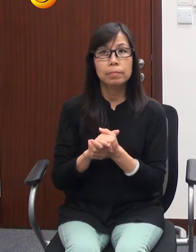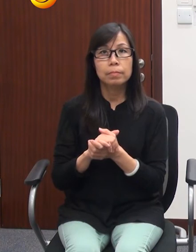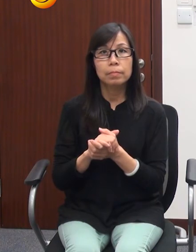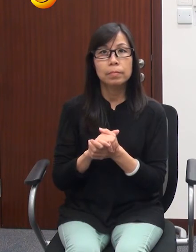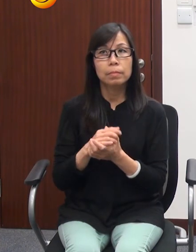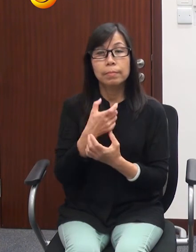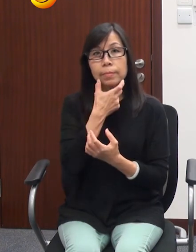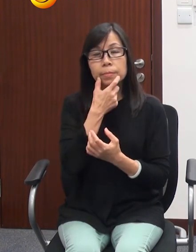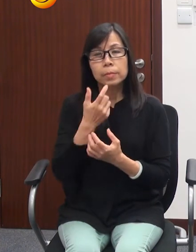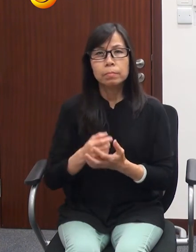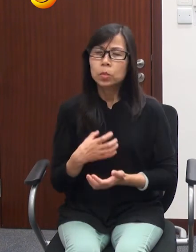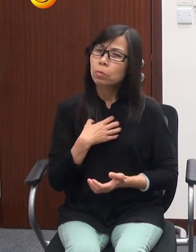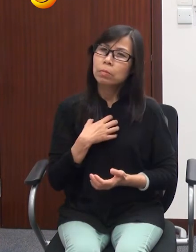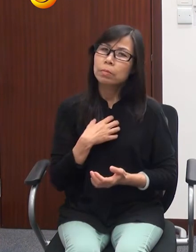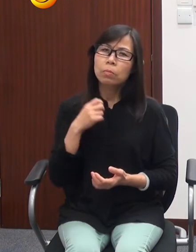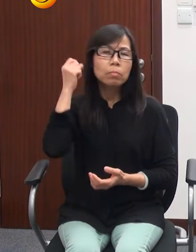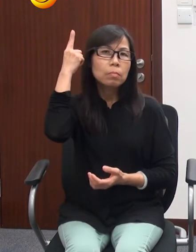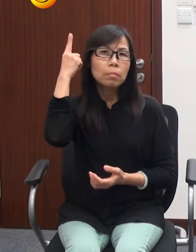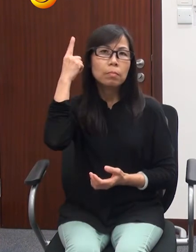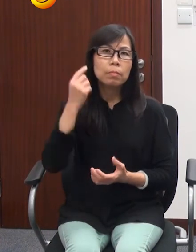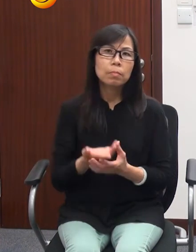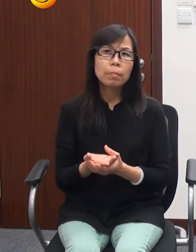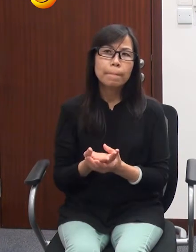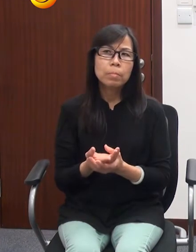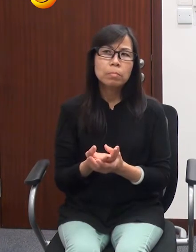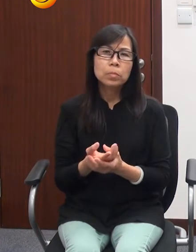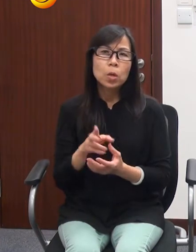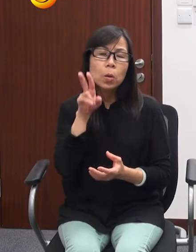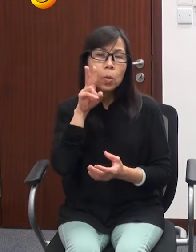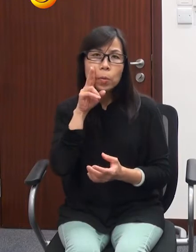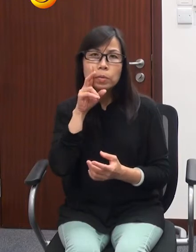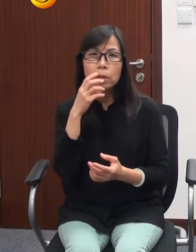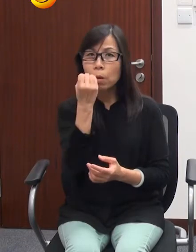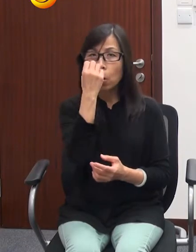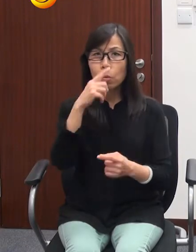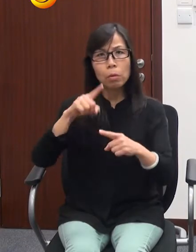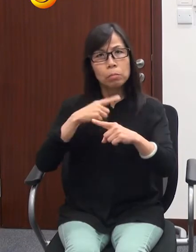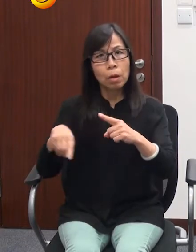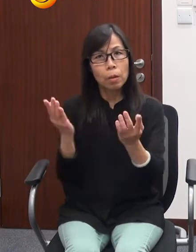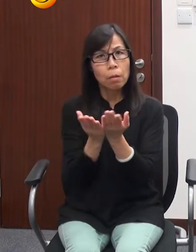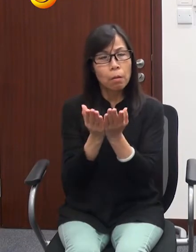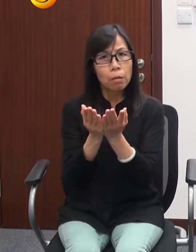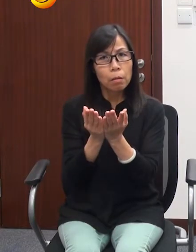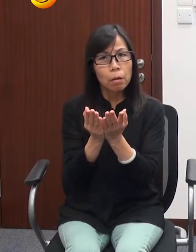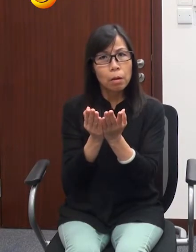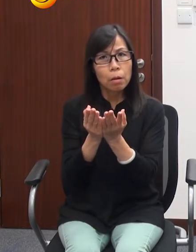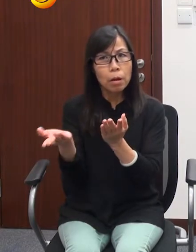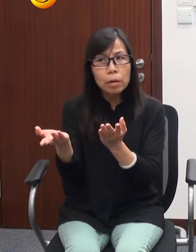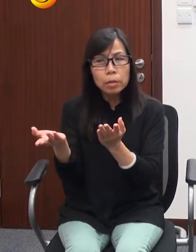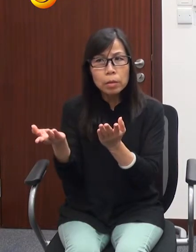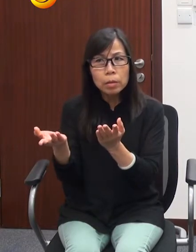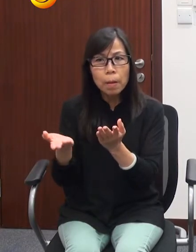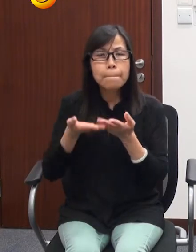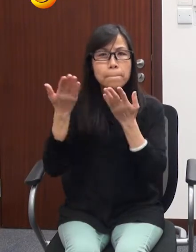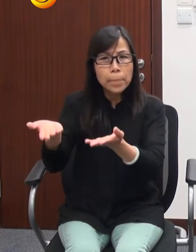之好笑嘅嘢。不過我又覺得其實好奇怪嘅喎，好似廣大呢一單嘢咁，而家又好似掀起咗學術界爭論。